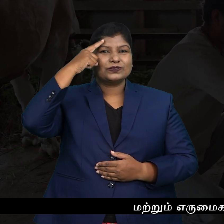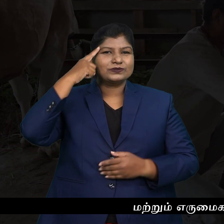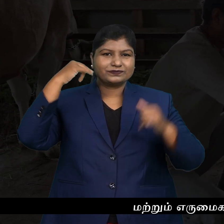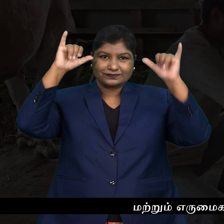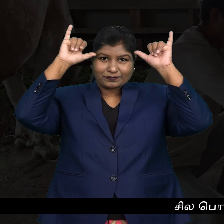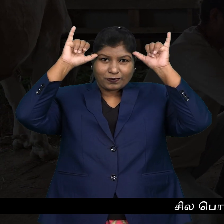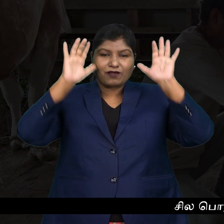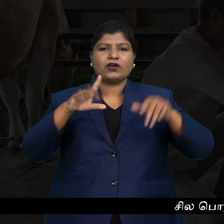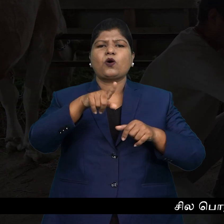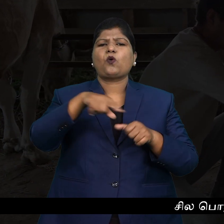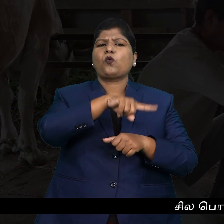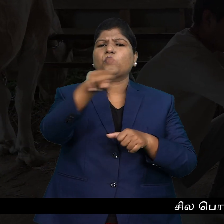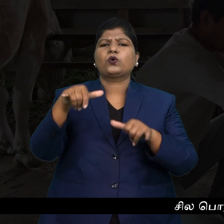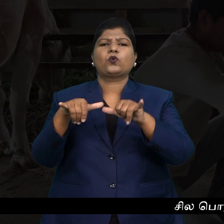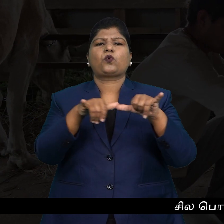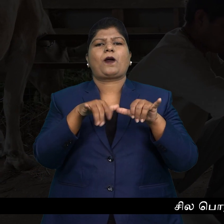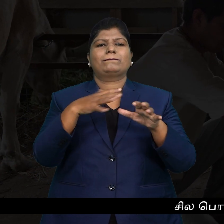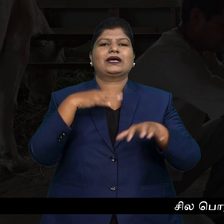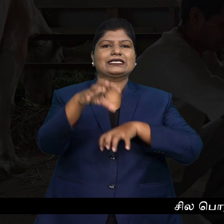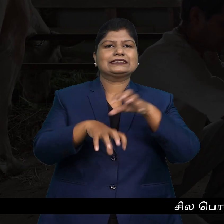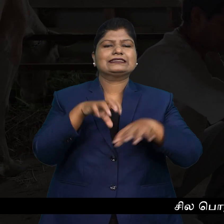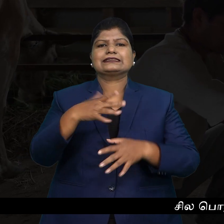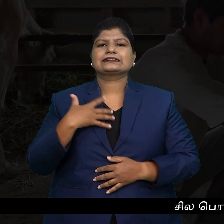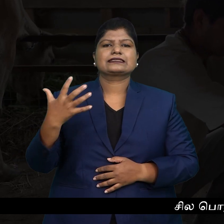நமக்கு பால் கொடுக்கும் சில பொதுவான விலங்குகள்.